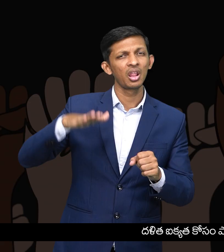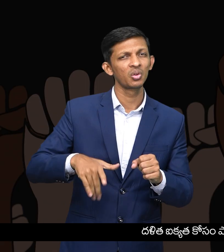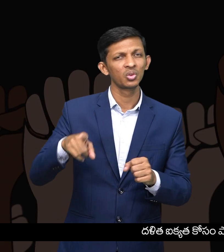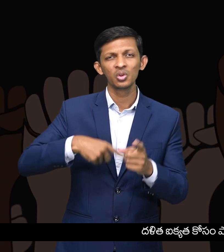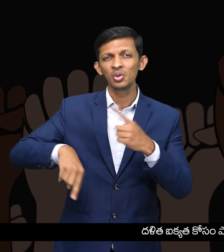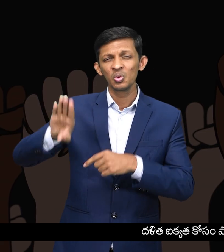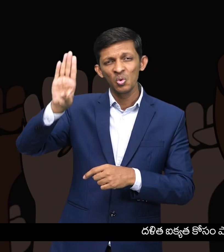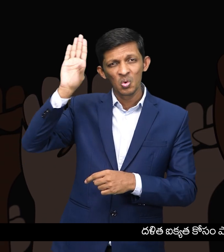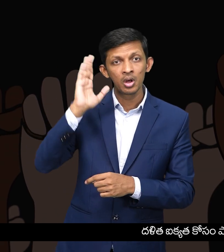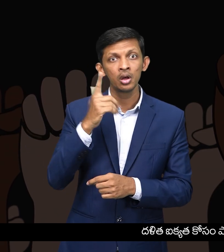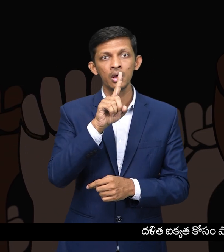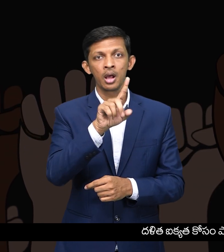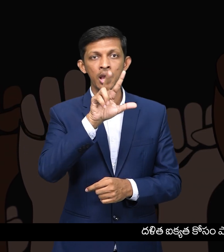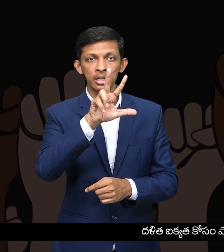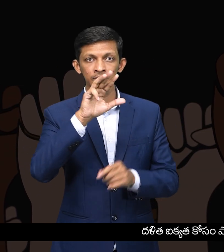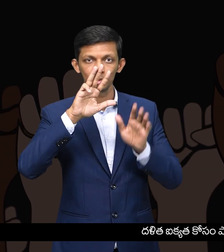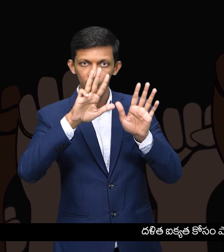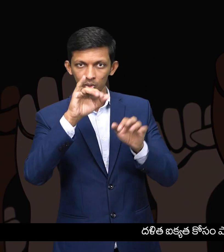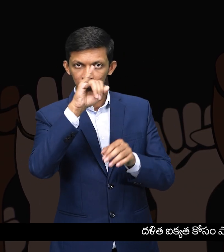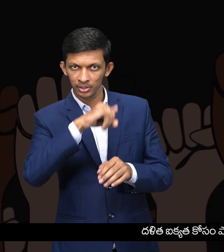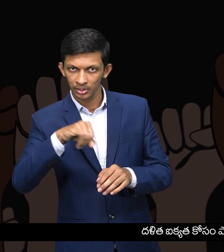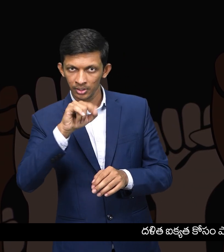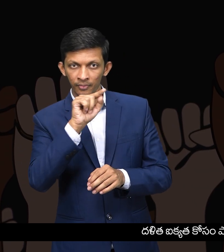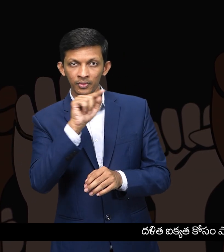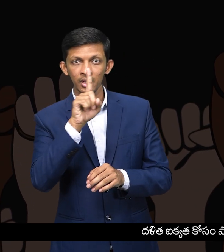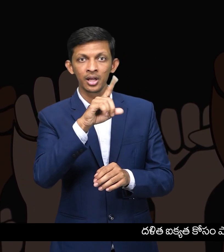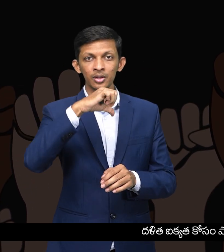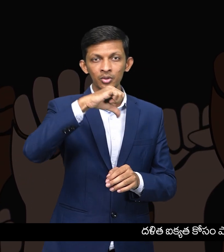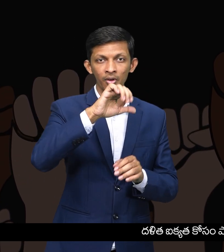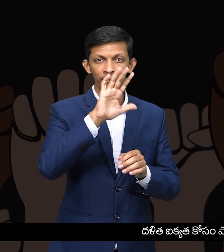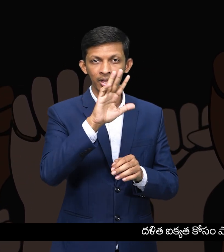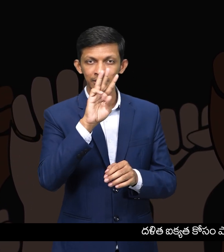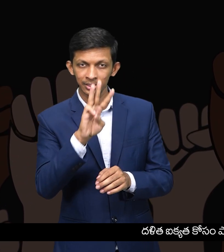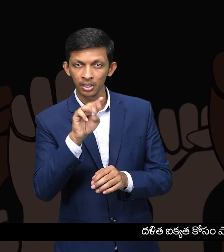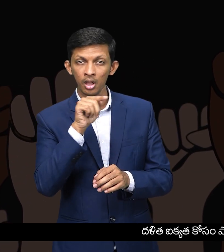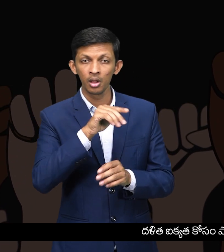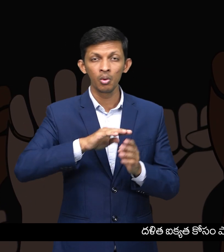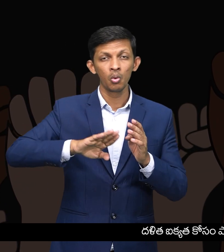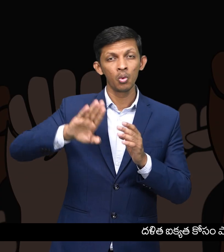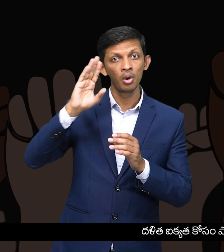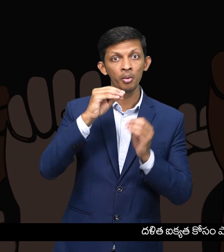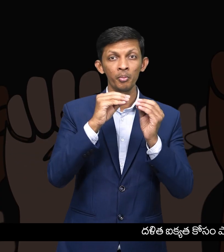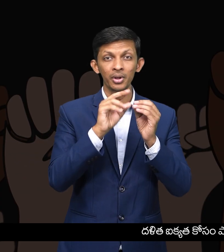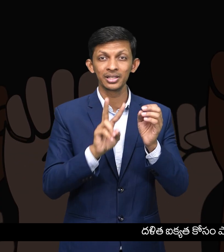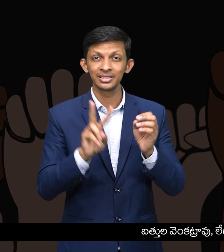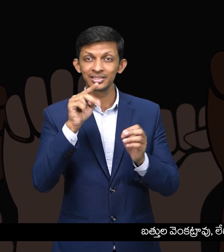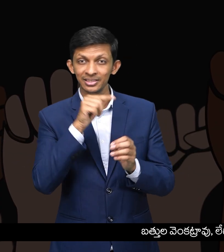పోరాడిన బిఎస్ వెంకట్రావు 1896 నుంచి 1953.